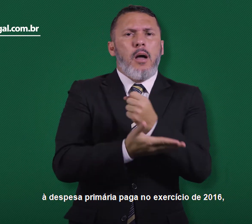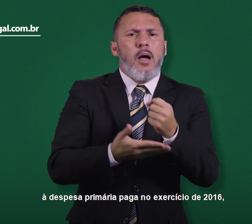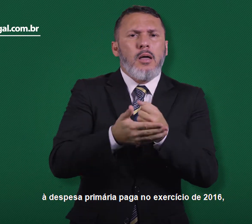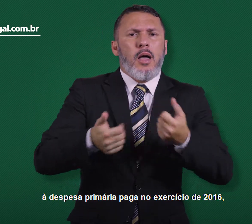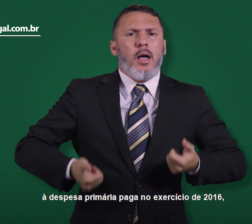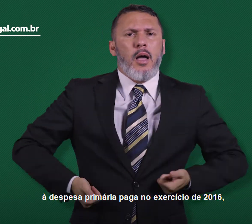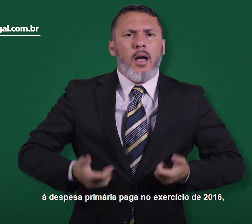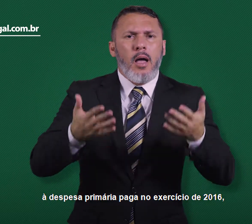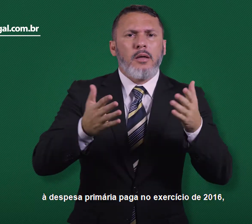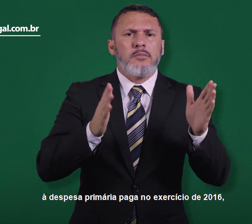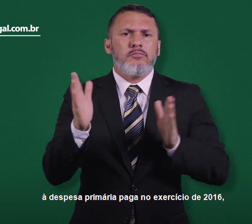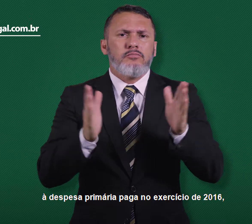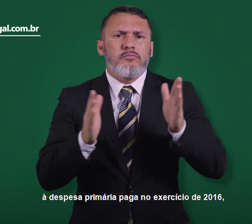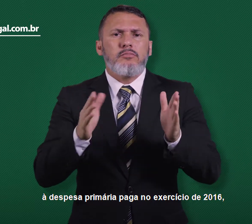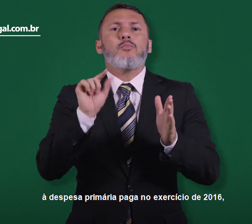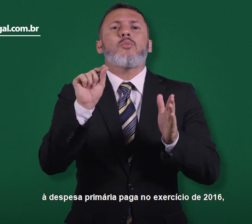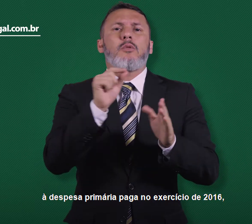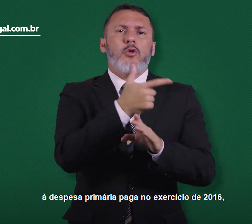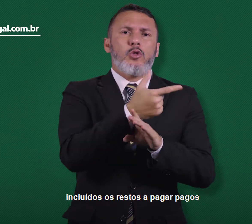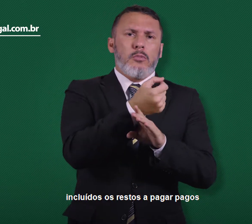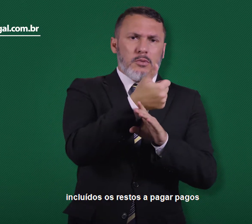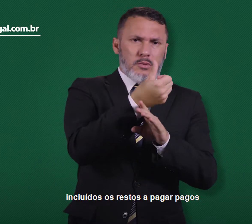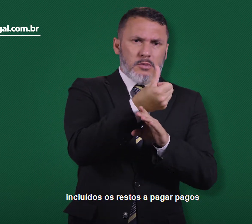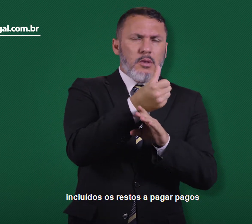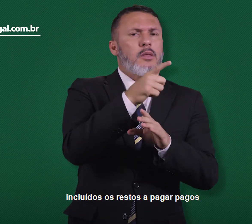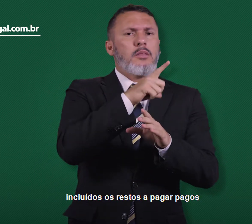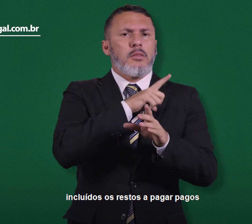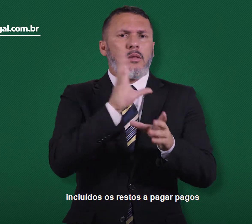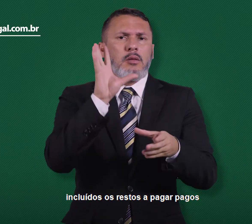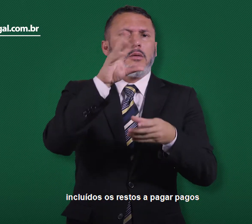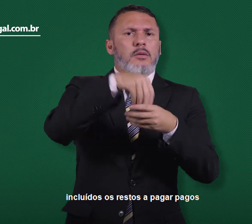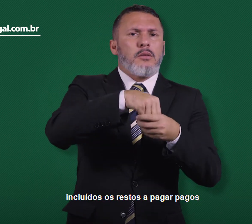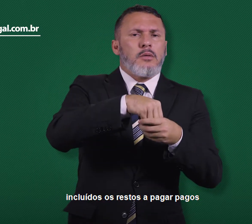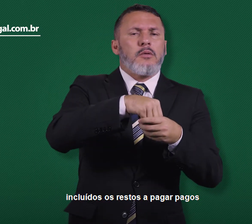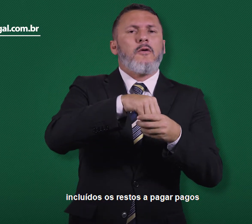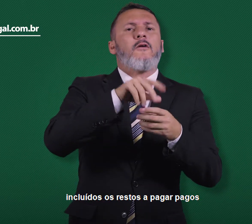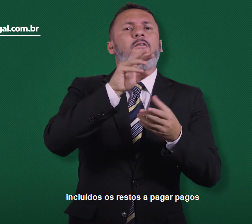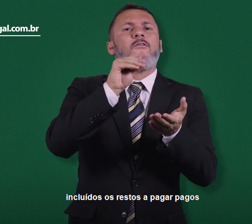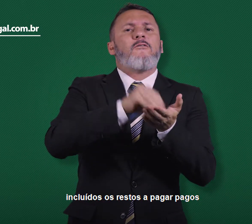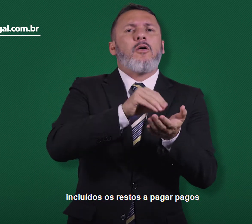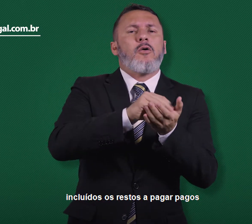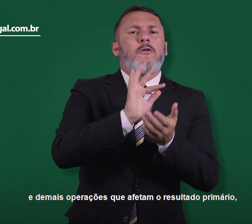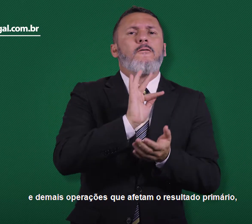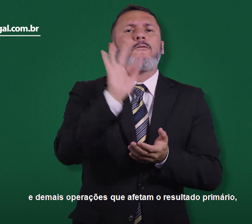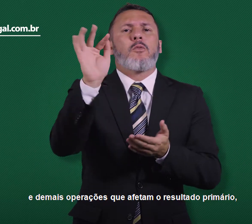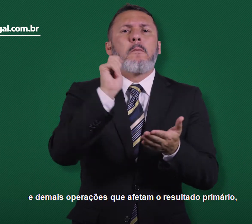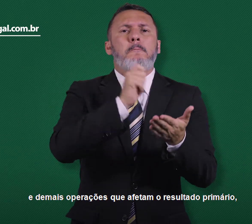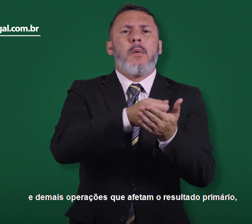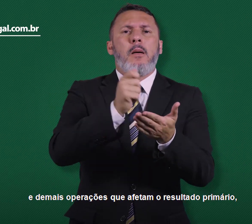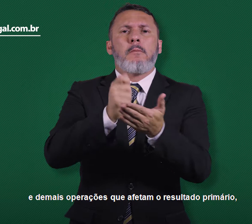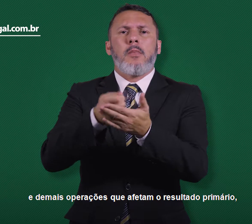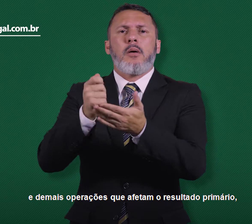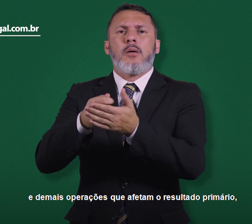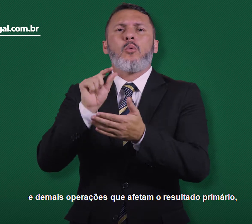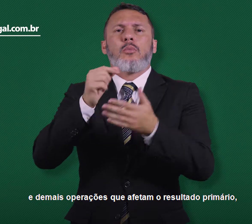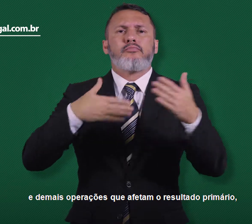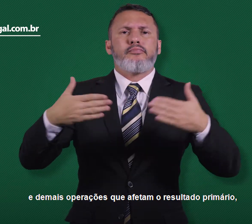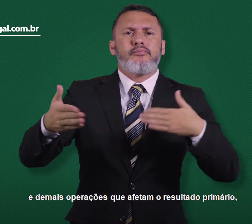no exercício de 2016, incluídos os restos a pagar pagos e demais operações que afetam o